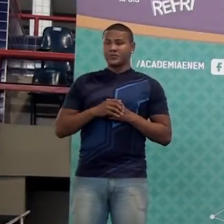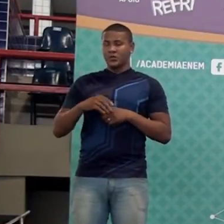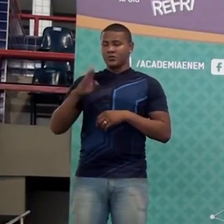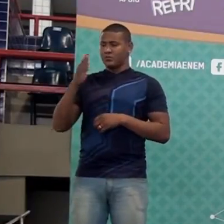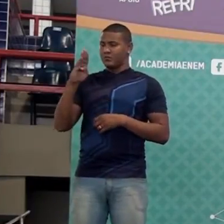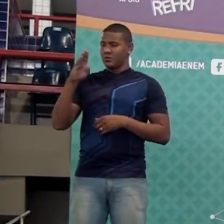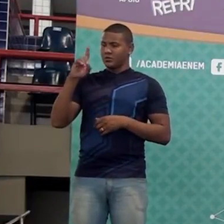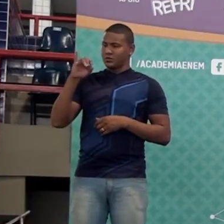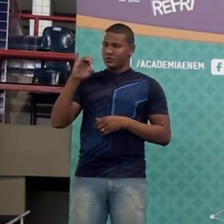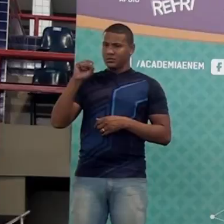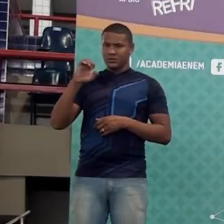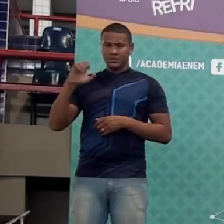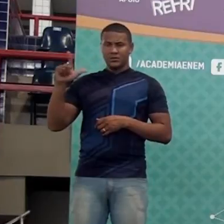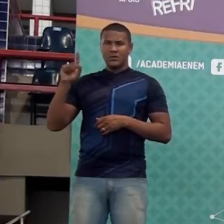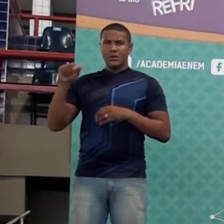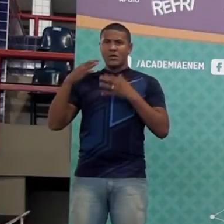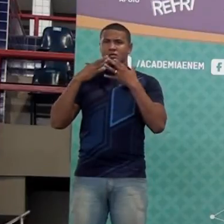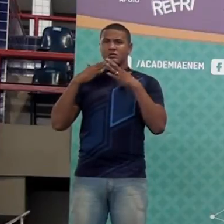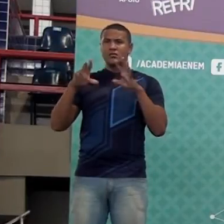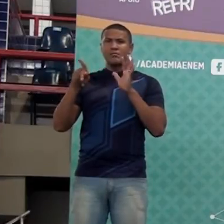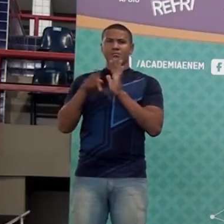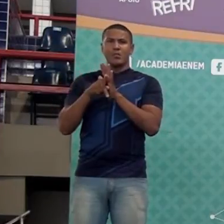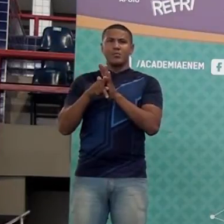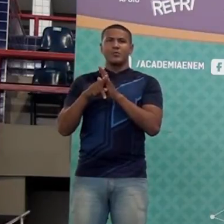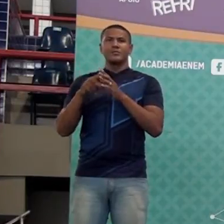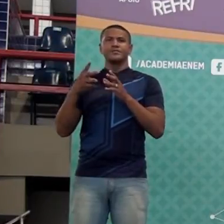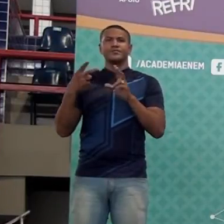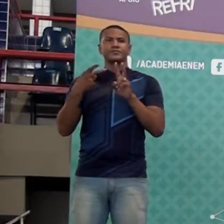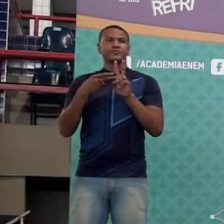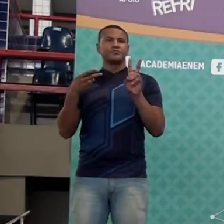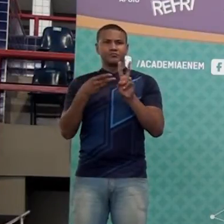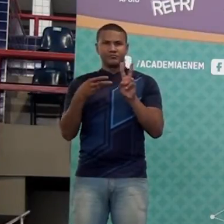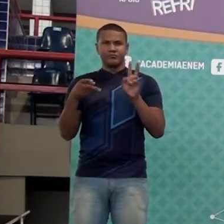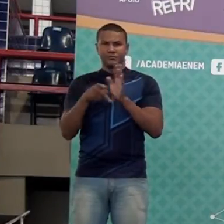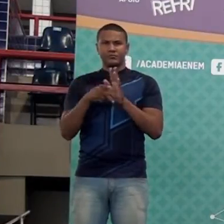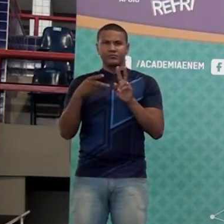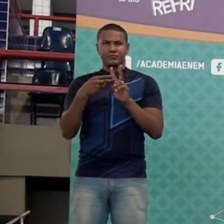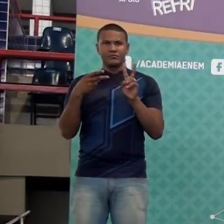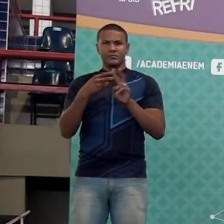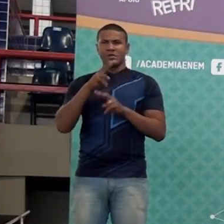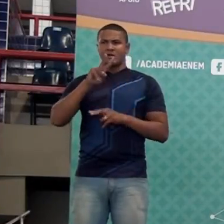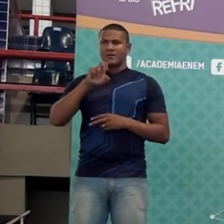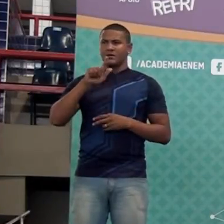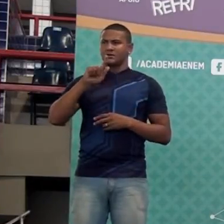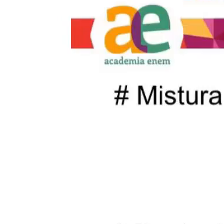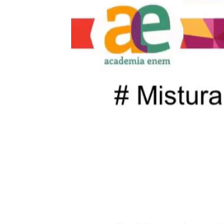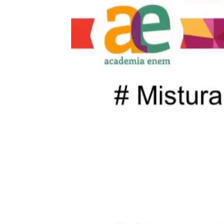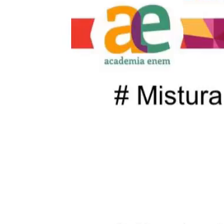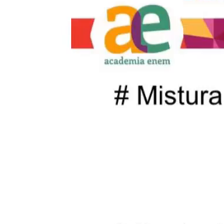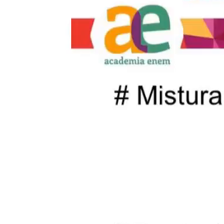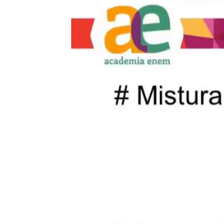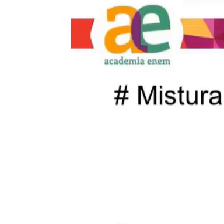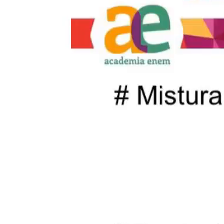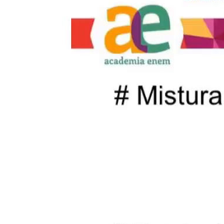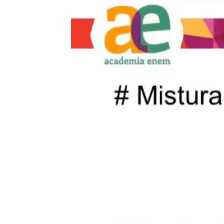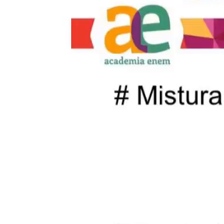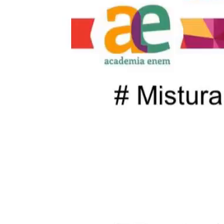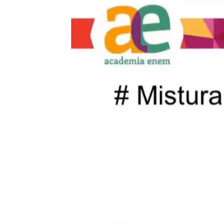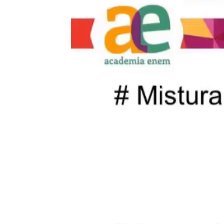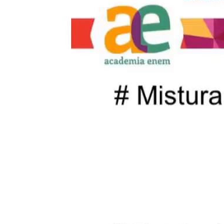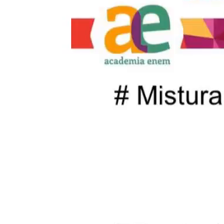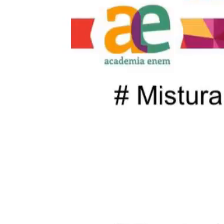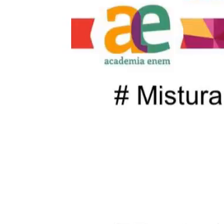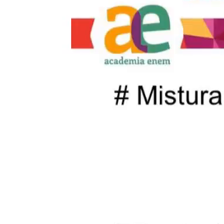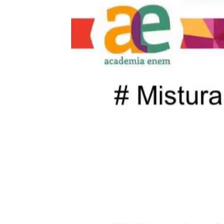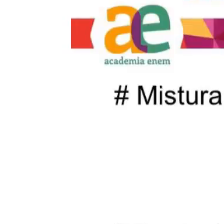culturas vegetais que a gente pode extrair o óleo para produzir o biodiesel? Pode ser a partir da mamona, pode